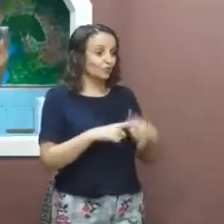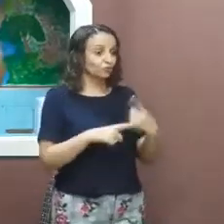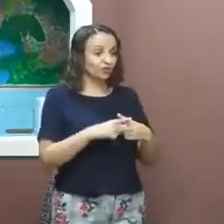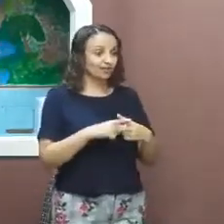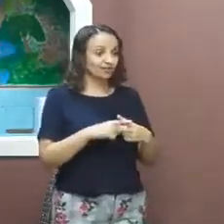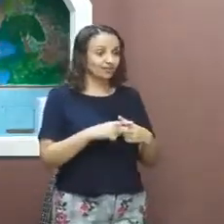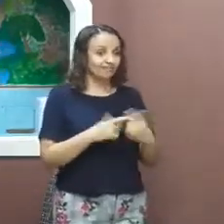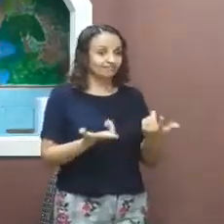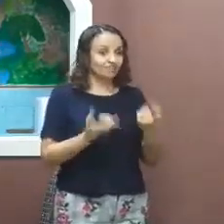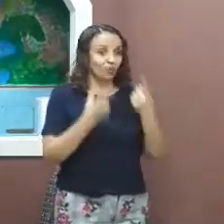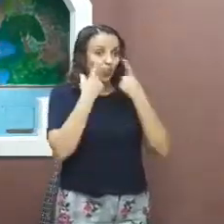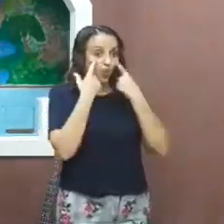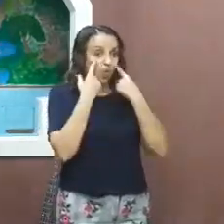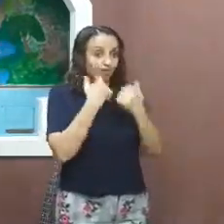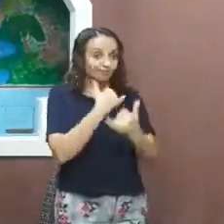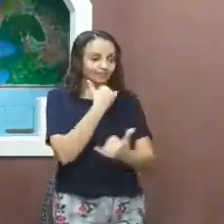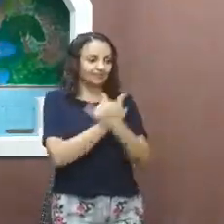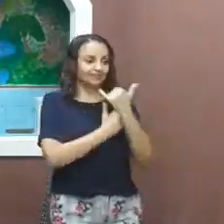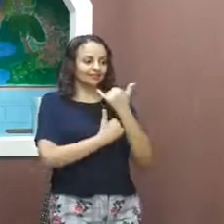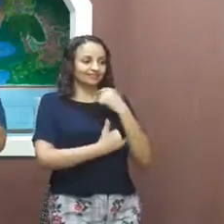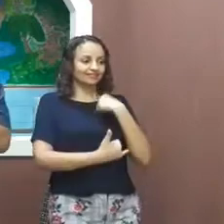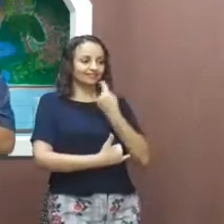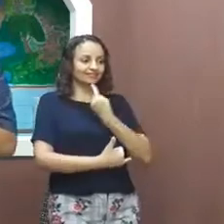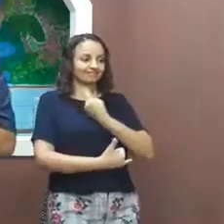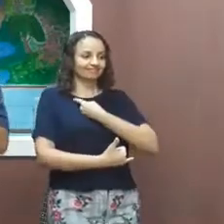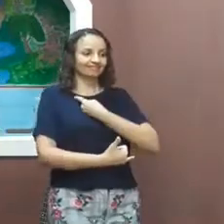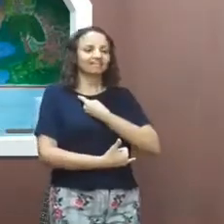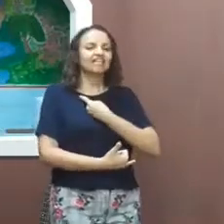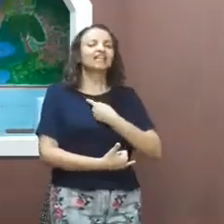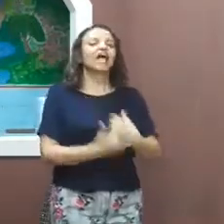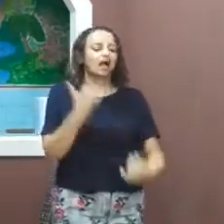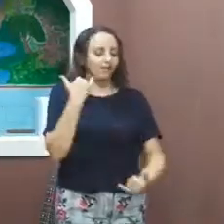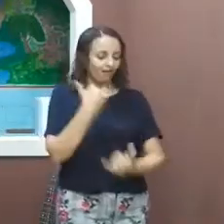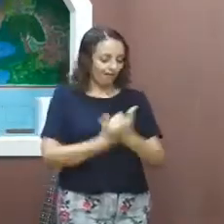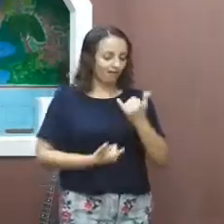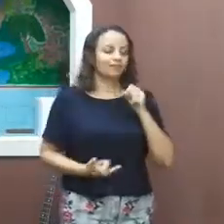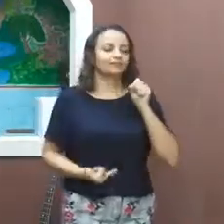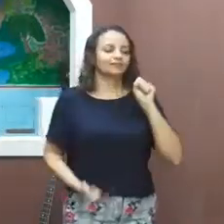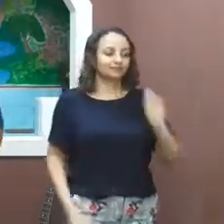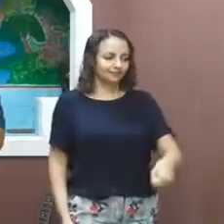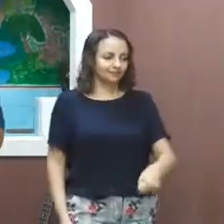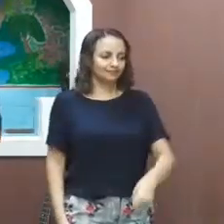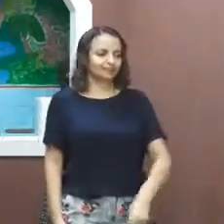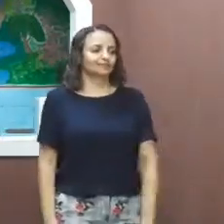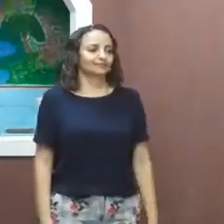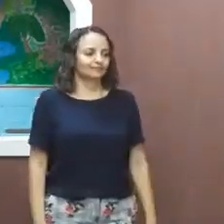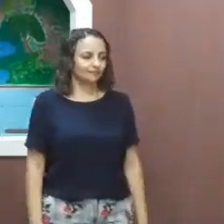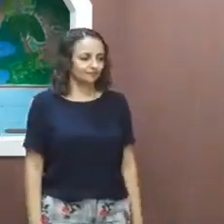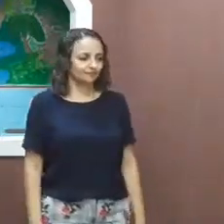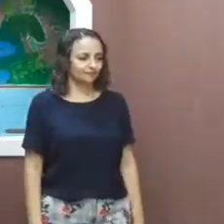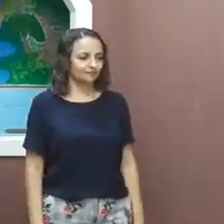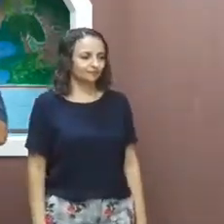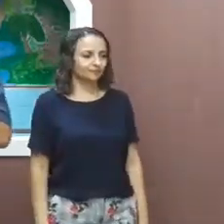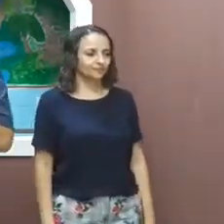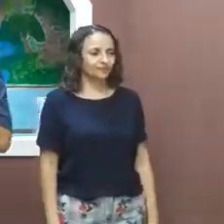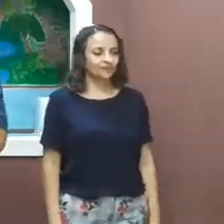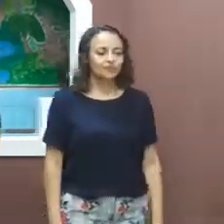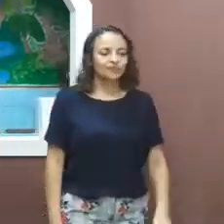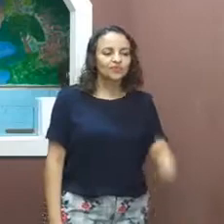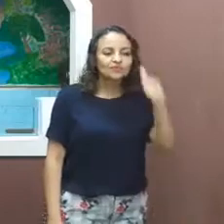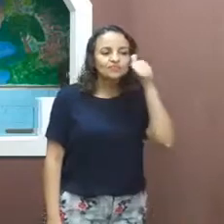nos engana. Não, pastor, não engana não. Engana sim, né? Nossa querida irmã